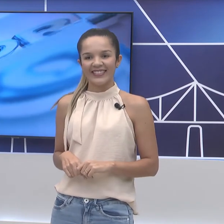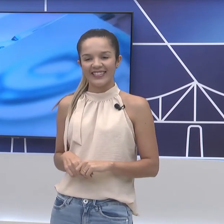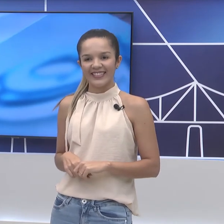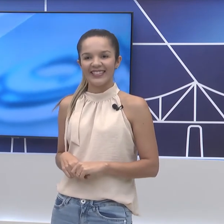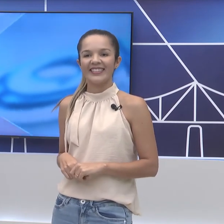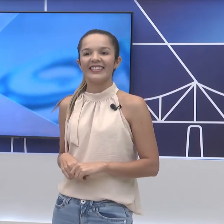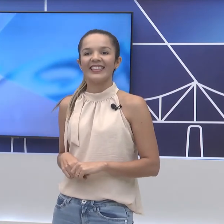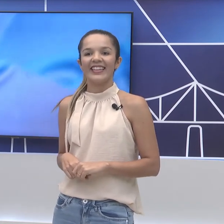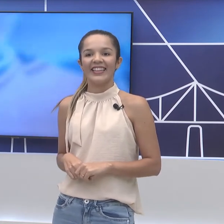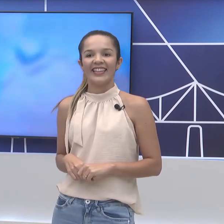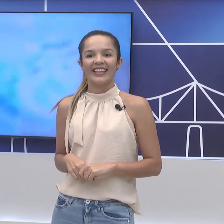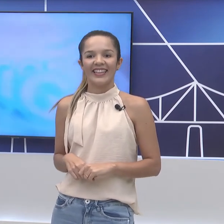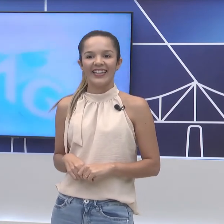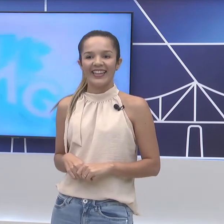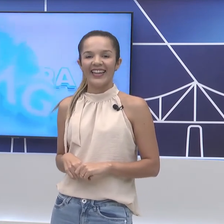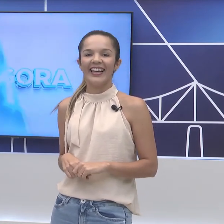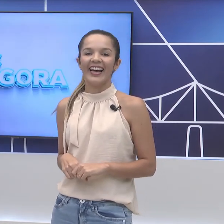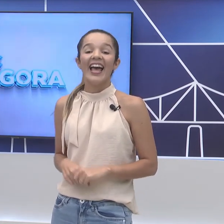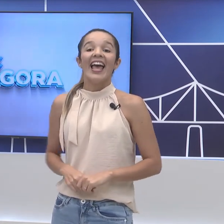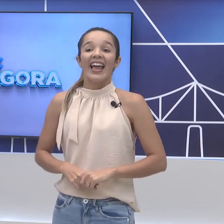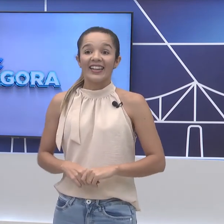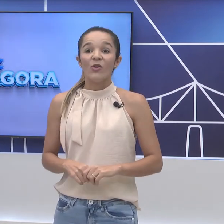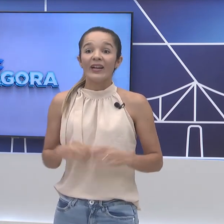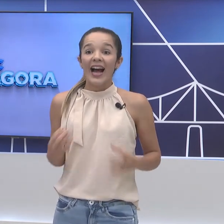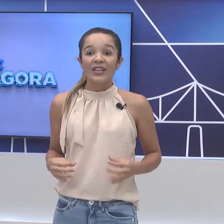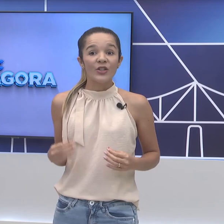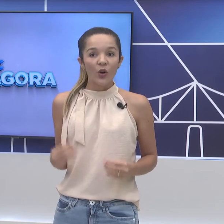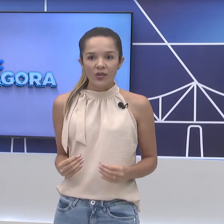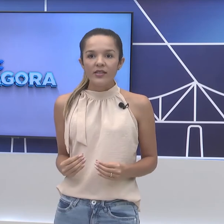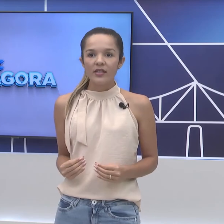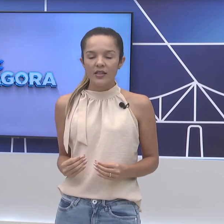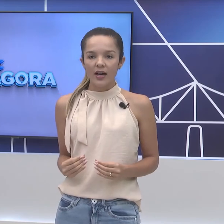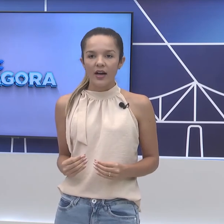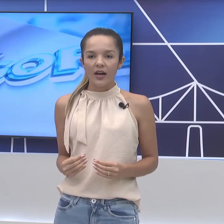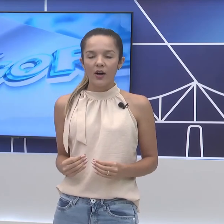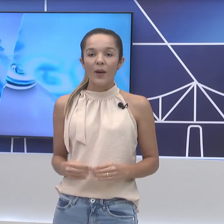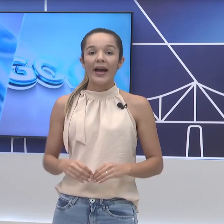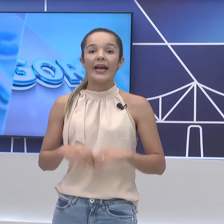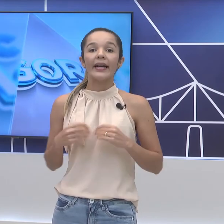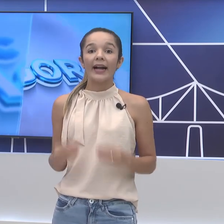Gás. Ela ganhou um gás de um cozinha. Botijão de uma gás. Recarga.